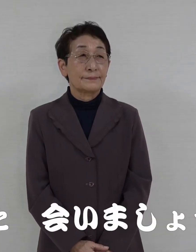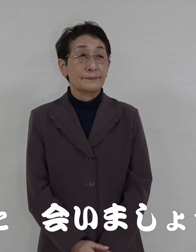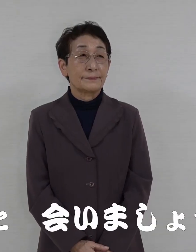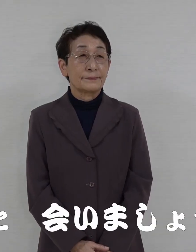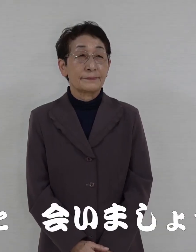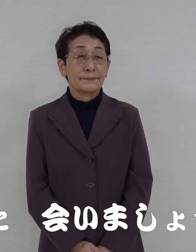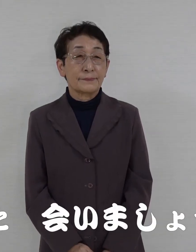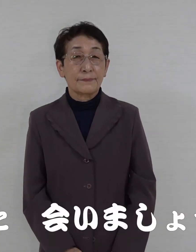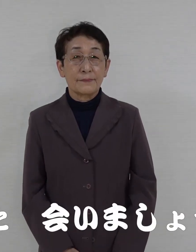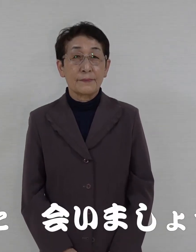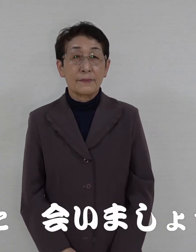また会いましょう。